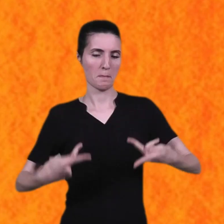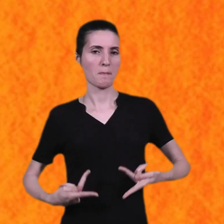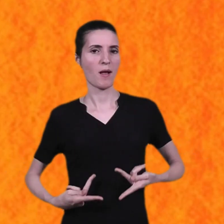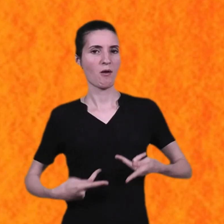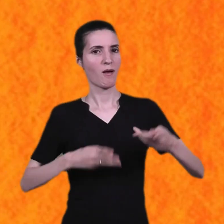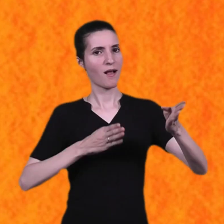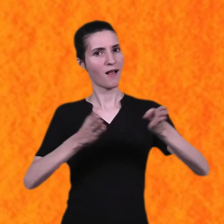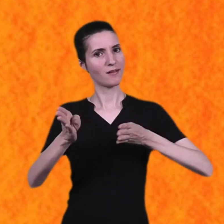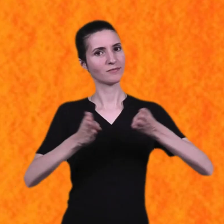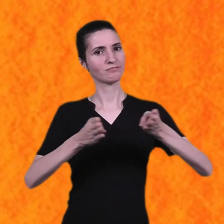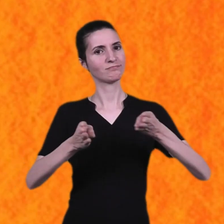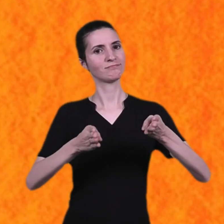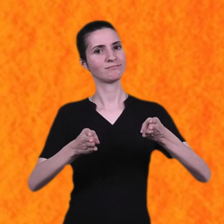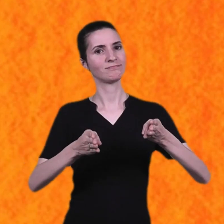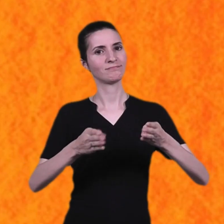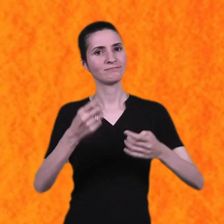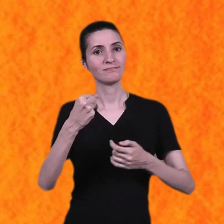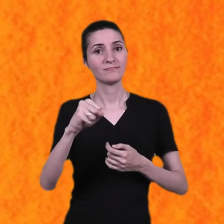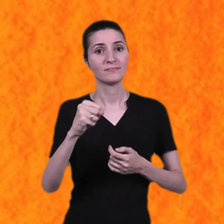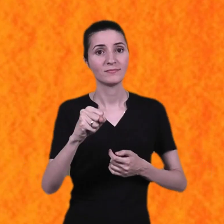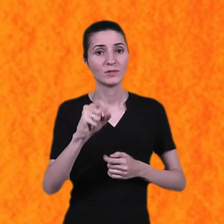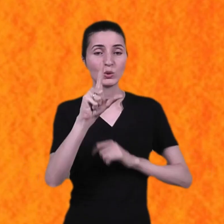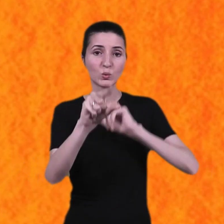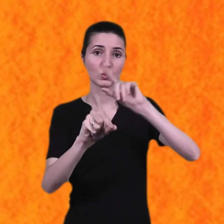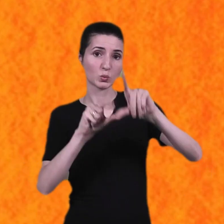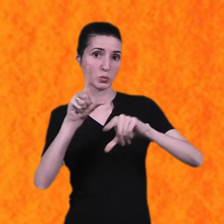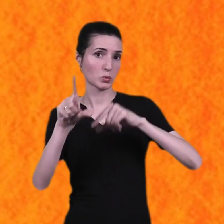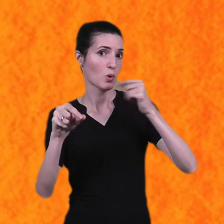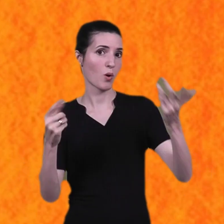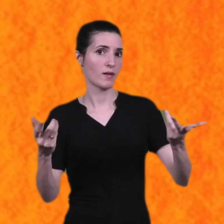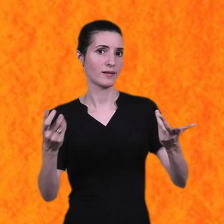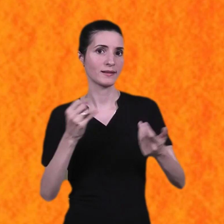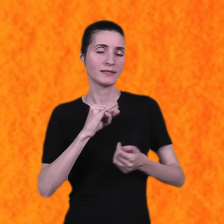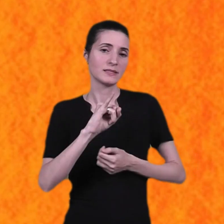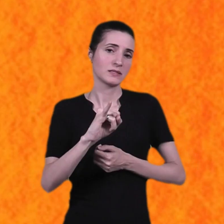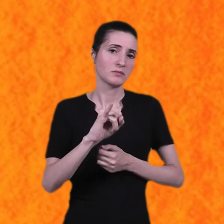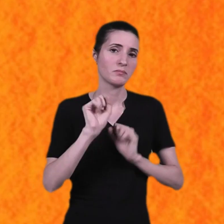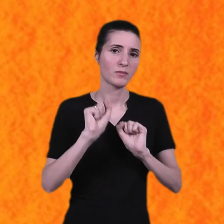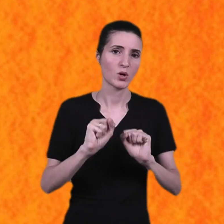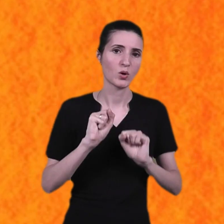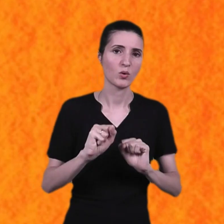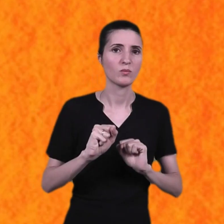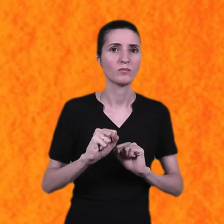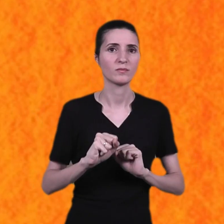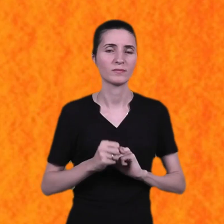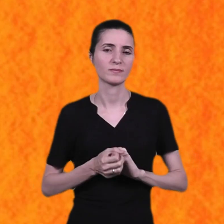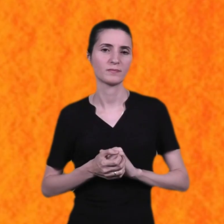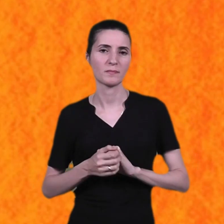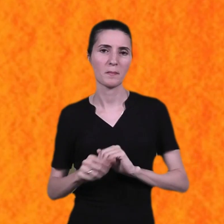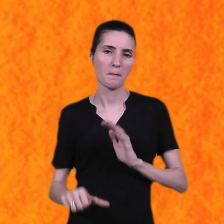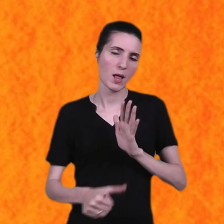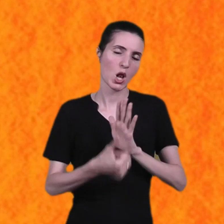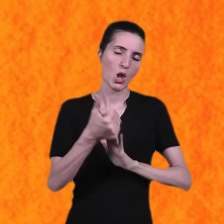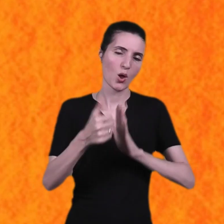Exatamente, adquirido. Ela não tem escolha, ela não vai ter acesso e pronto. Se ela tiver, ela vai escolher